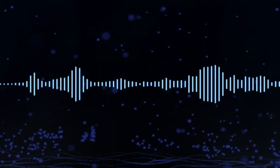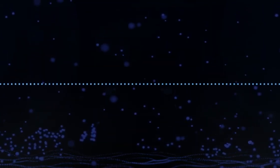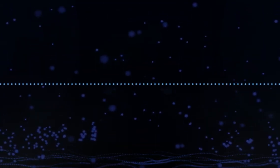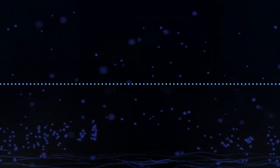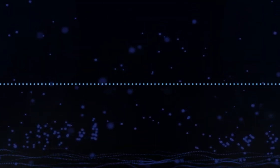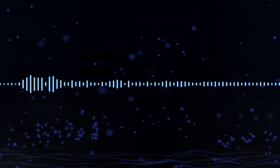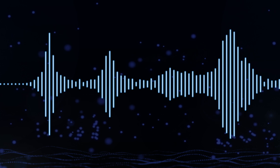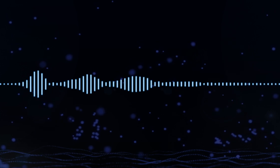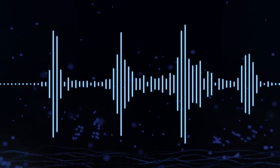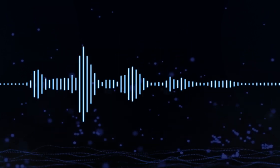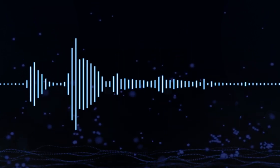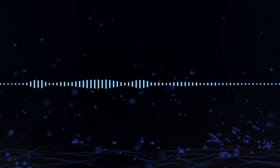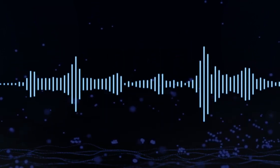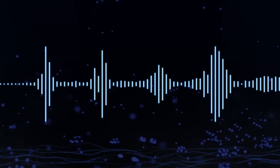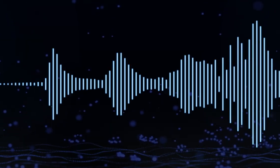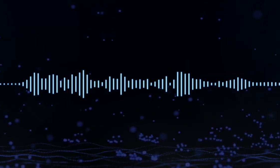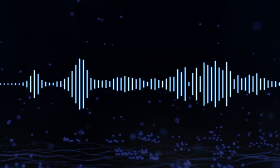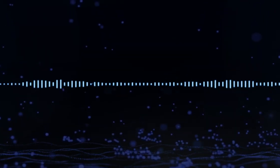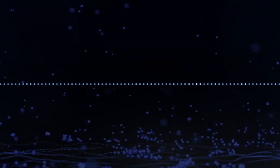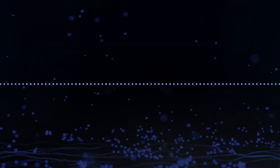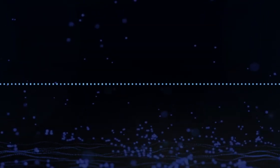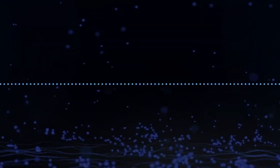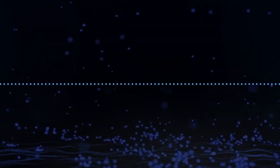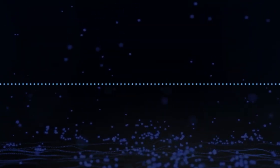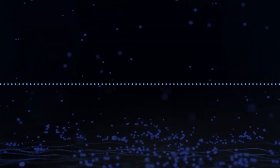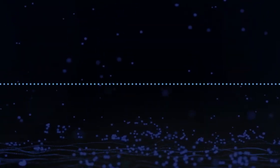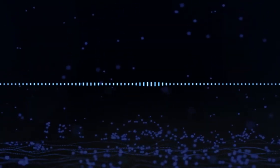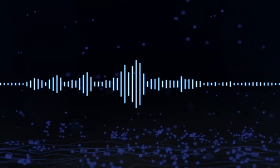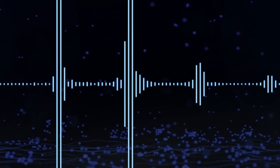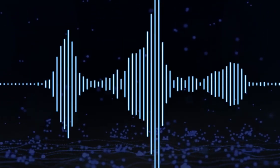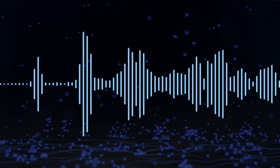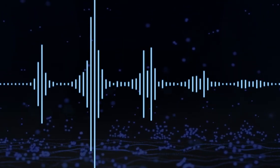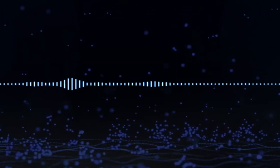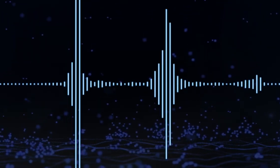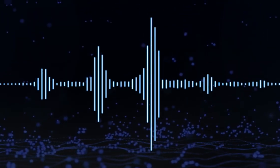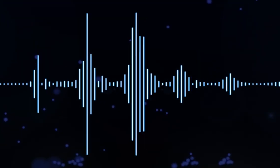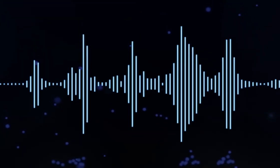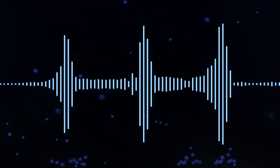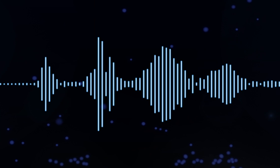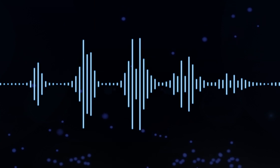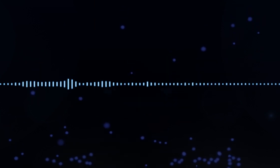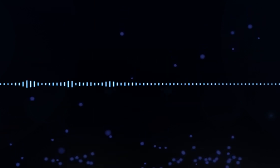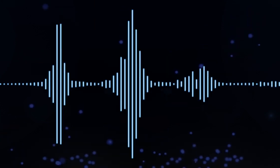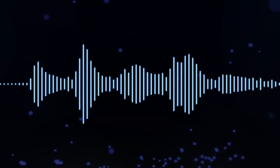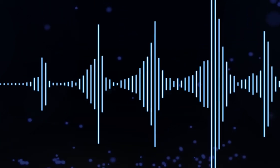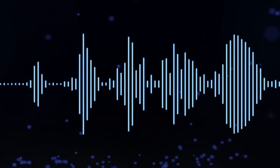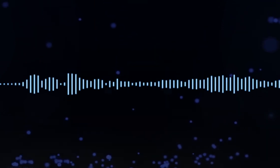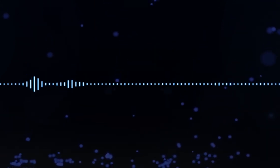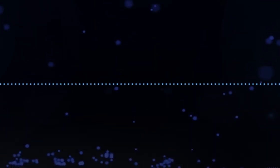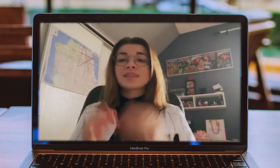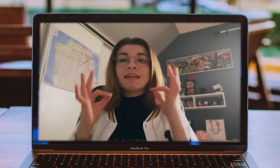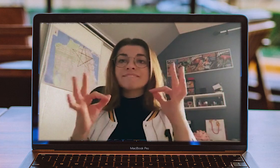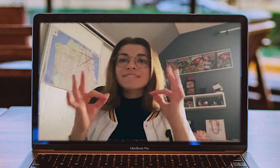l'écran. C'est un système qui n'existe cependant pas encore en France. Et au niveau de la langue des signes et des acteurs et des actrices sourds qu'on voit à